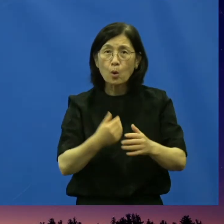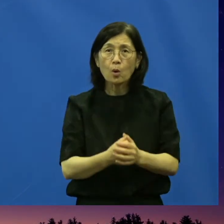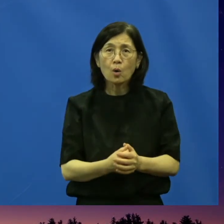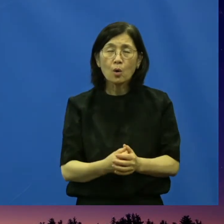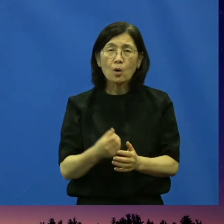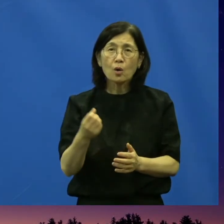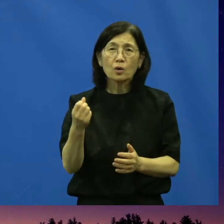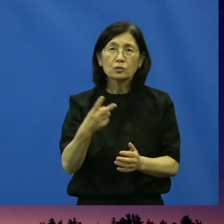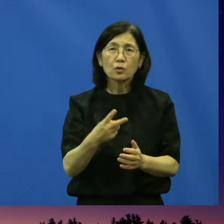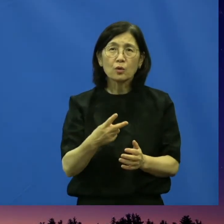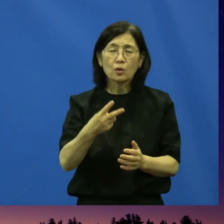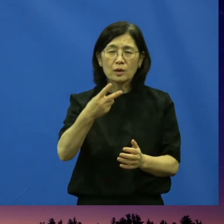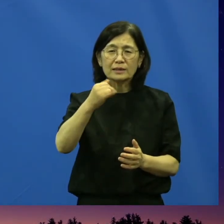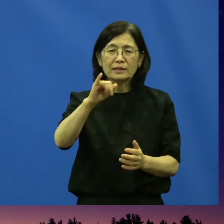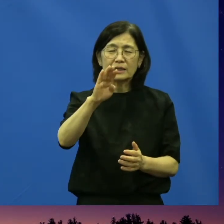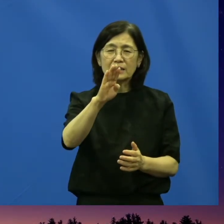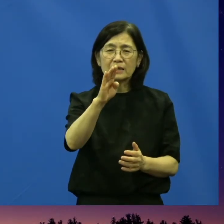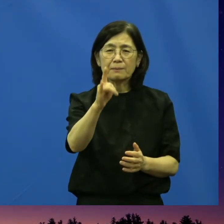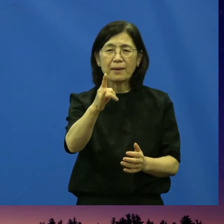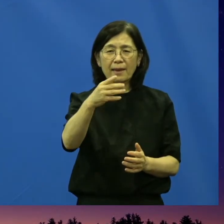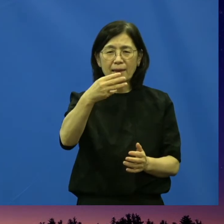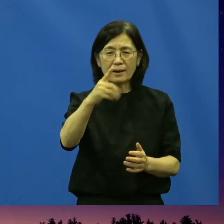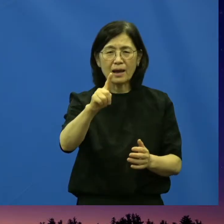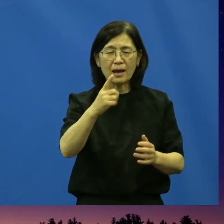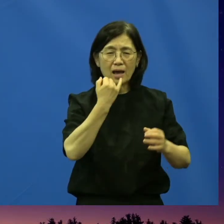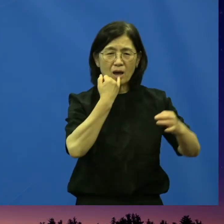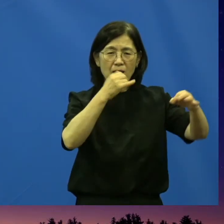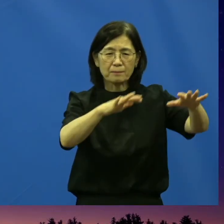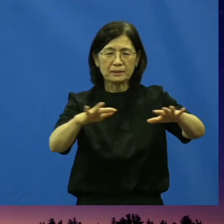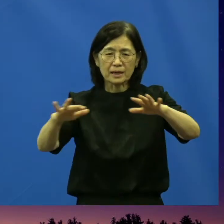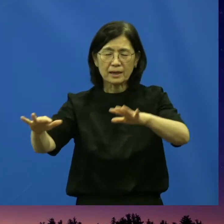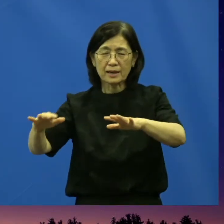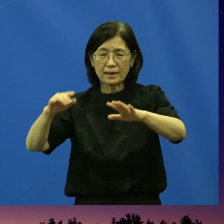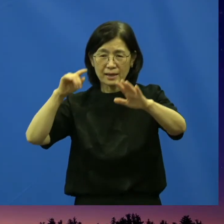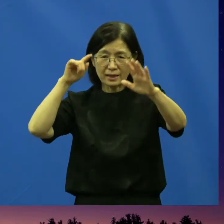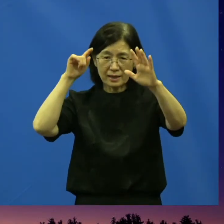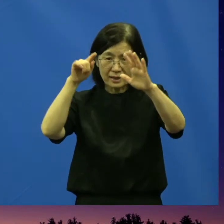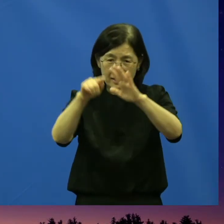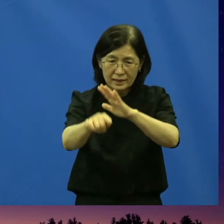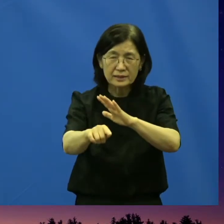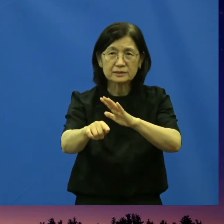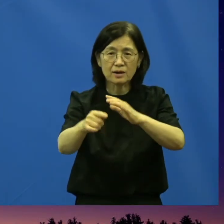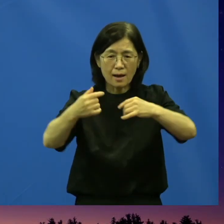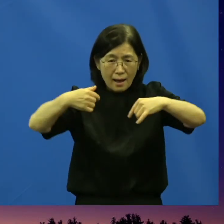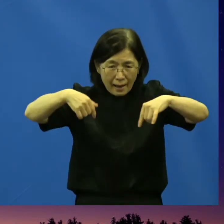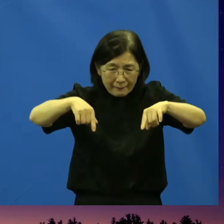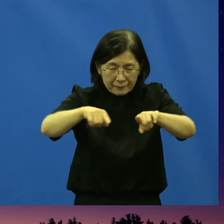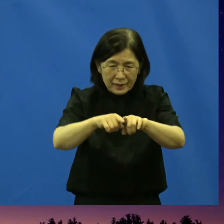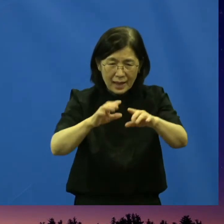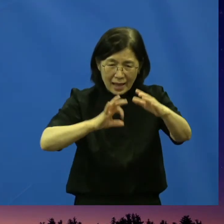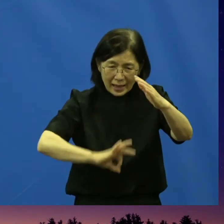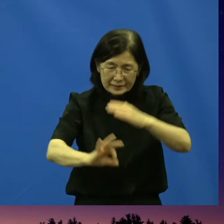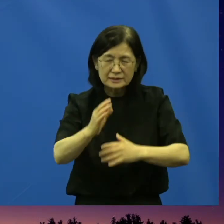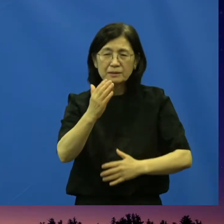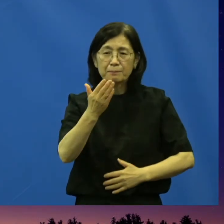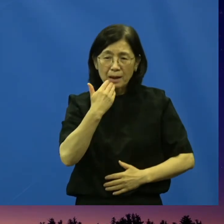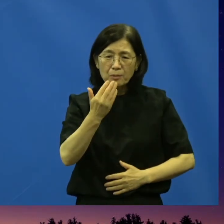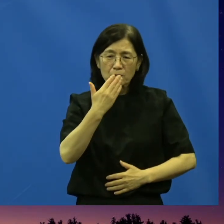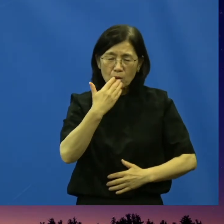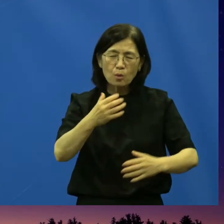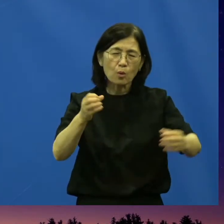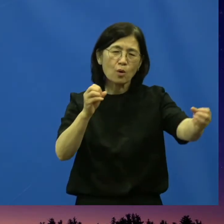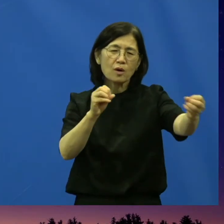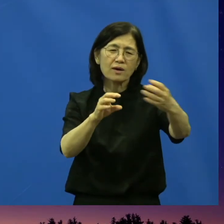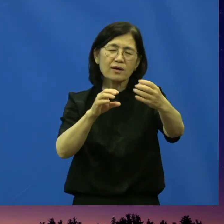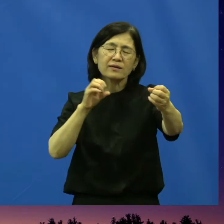실패한 제자들에게 찾아가서도 와서 조반을 먹으라 그러면서 식탁을 만들으시고 같이 대화를 하고